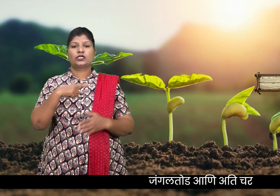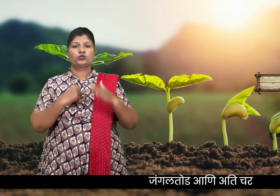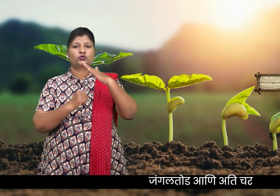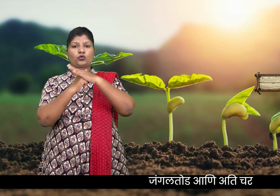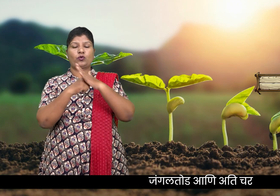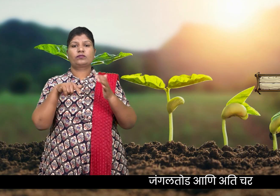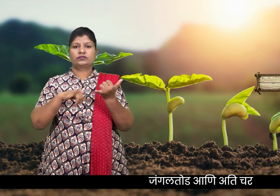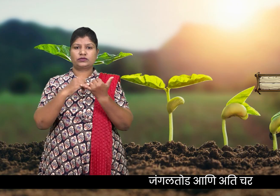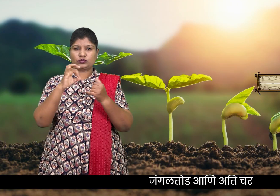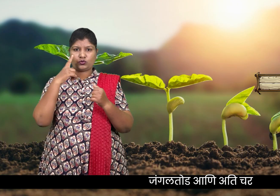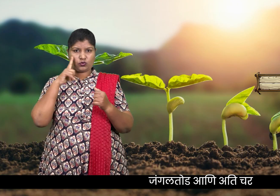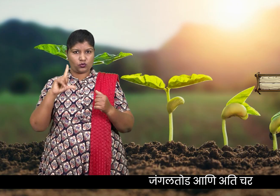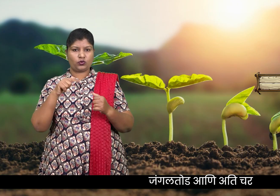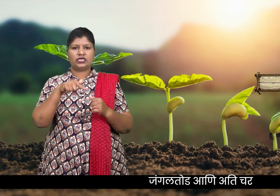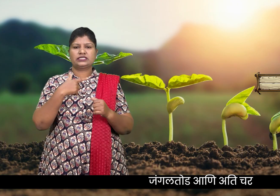जंगलतोड आणि अतिचर